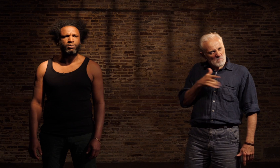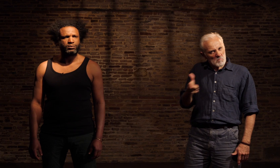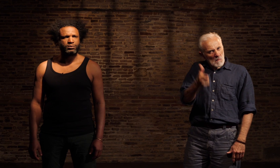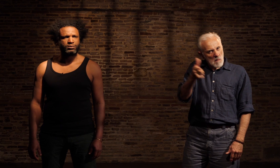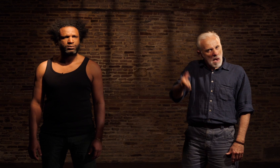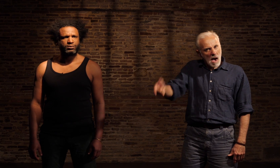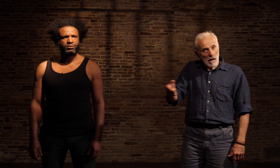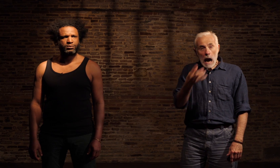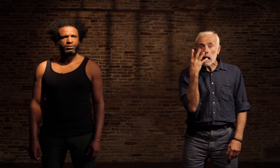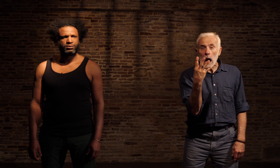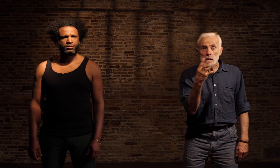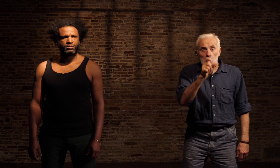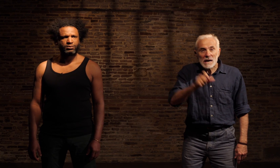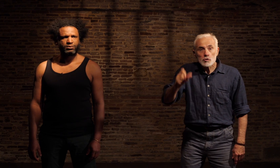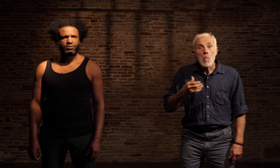blanc